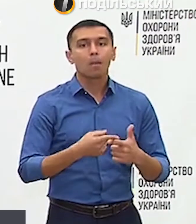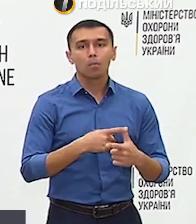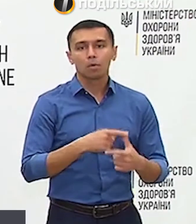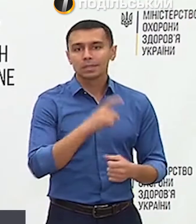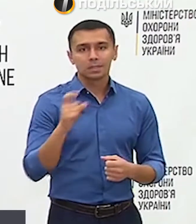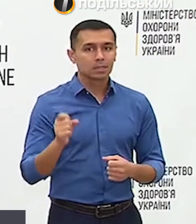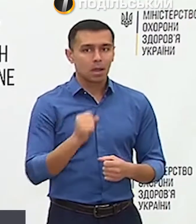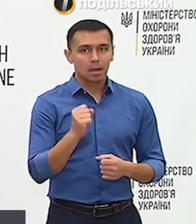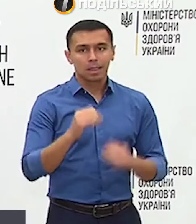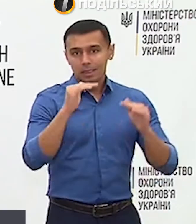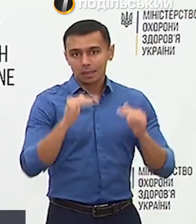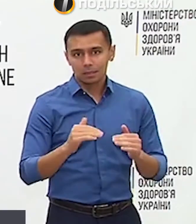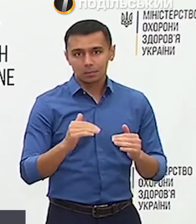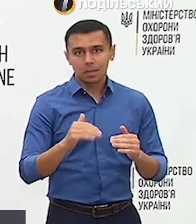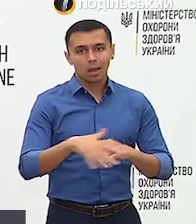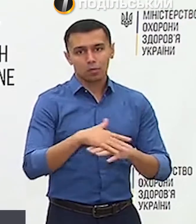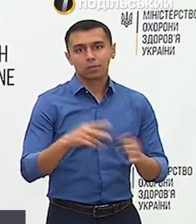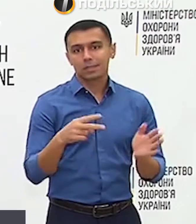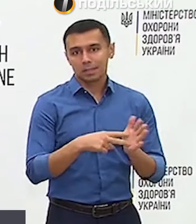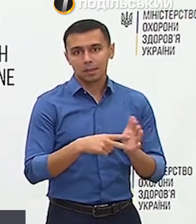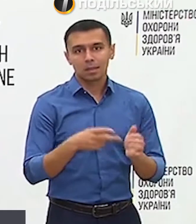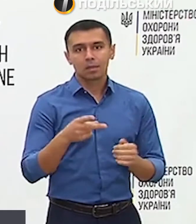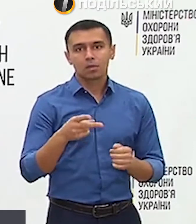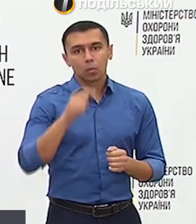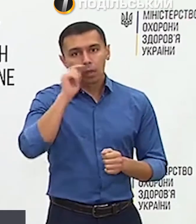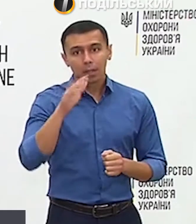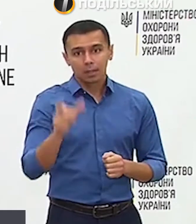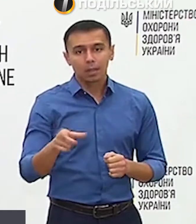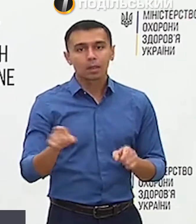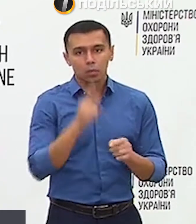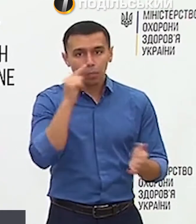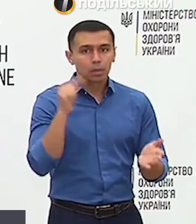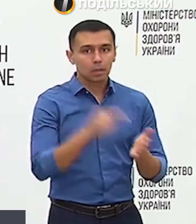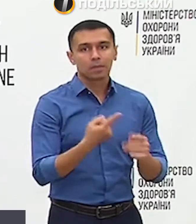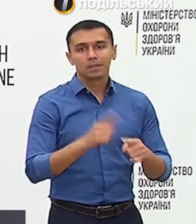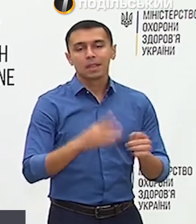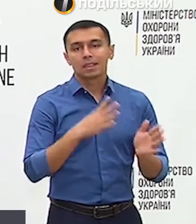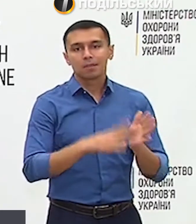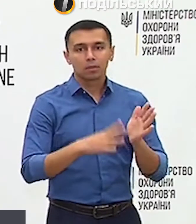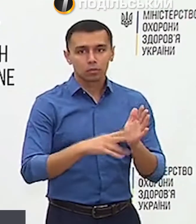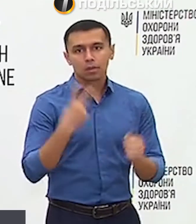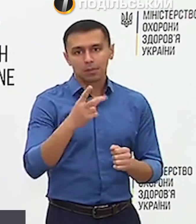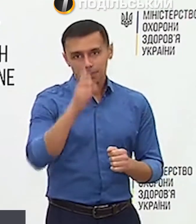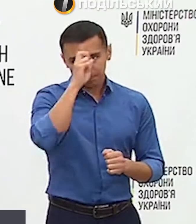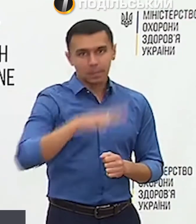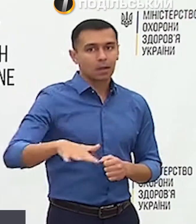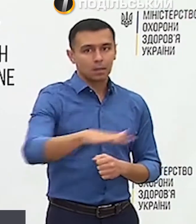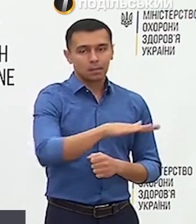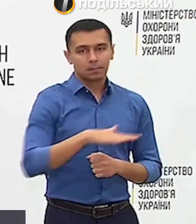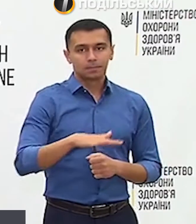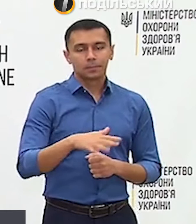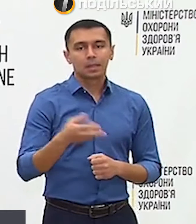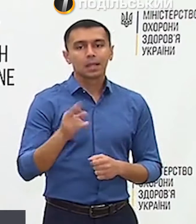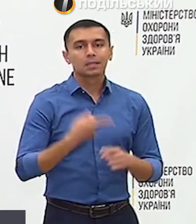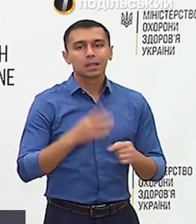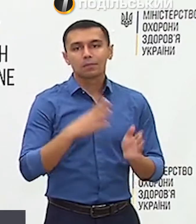за нижче ринкової ціни. Україна також потрапила в ці 92 країни. Для